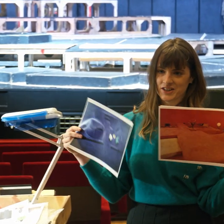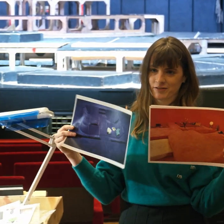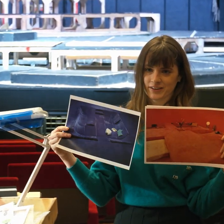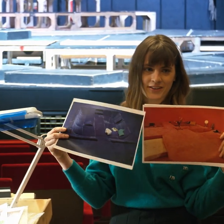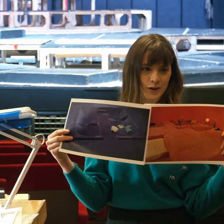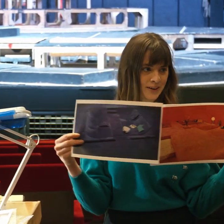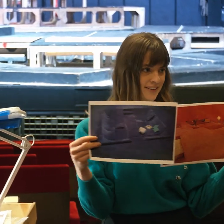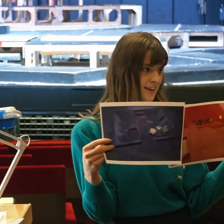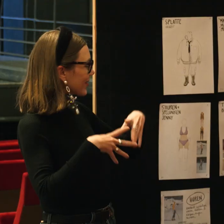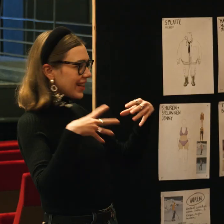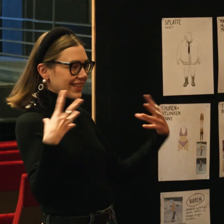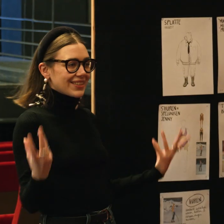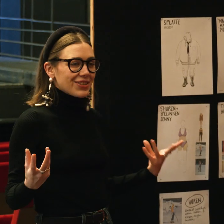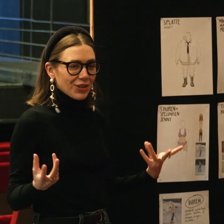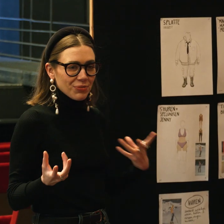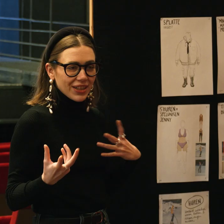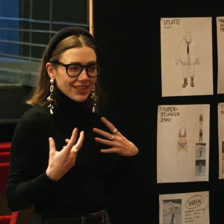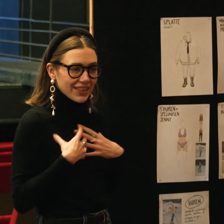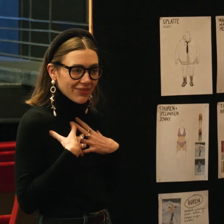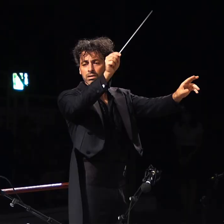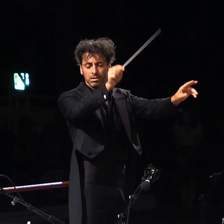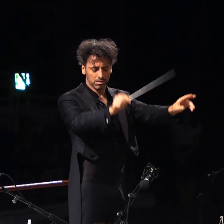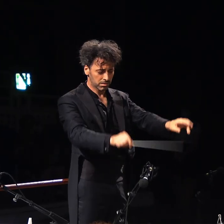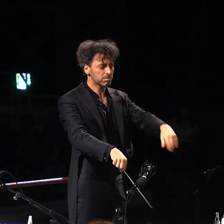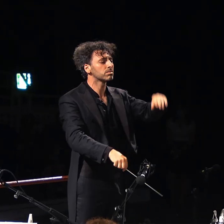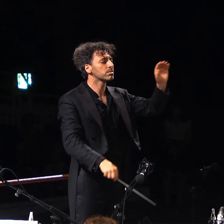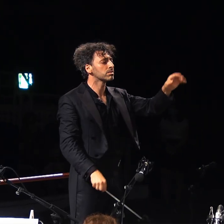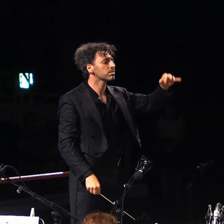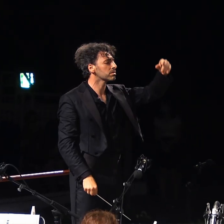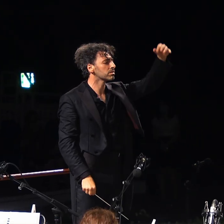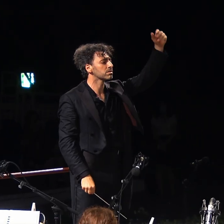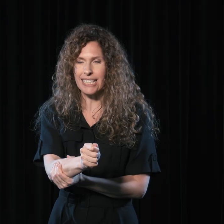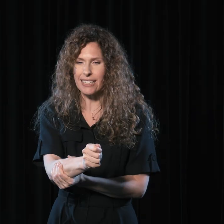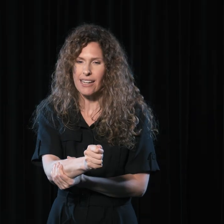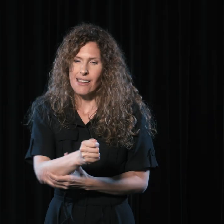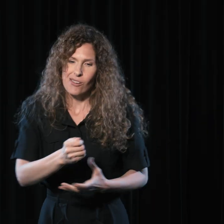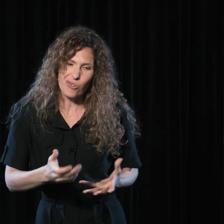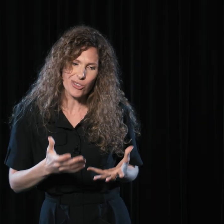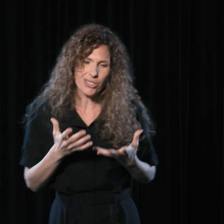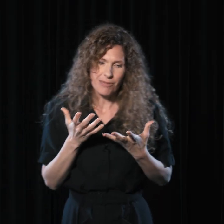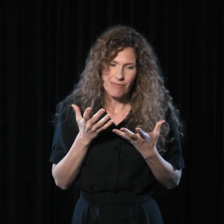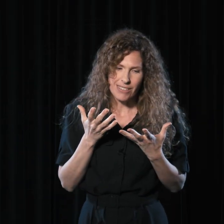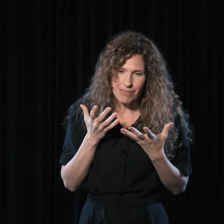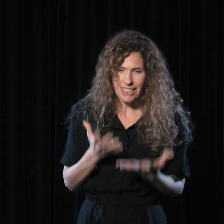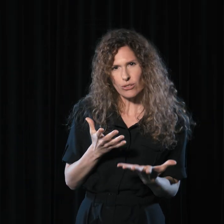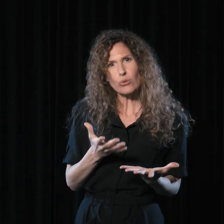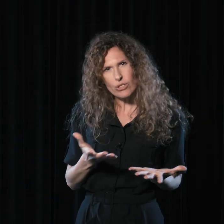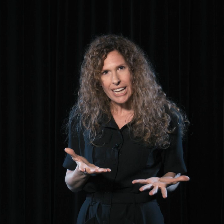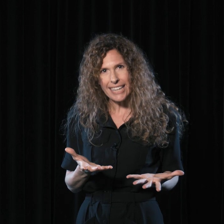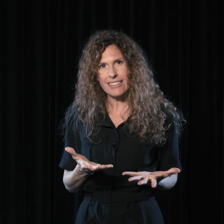junges Team. Die haben ein tolles Konzept bearbeitet. Carlo Goldstein wird das dirigieren. Und man kann so gut zeigen,